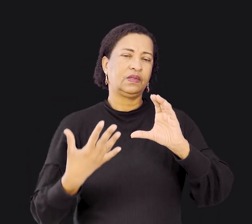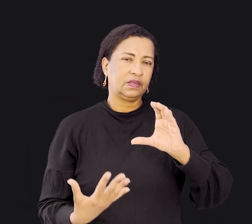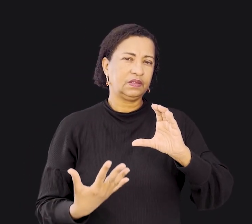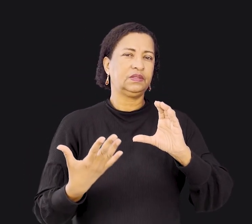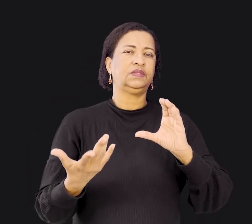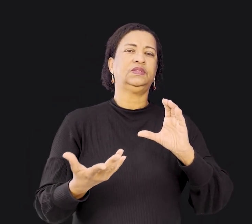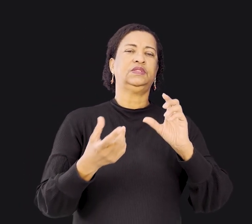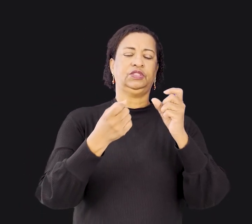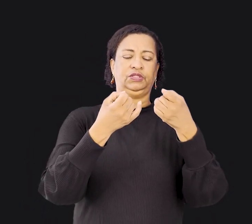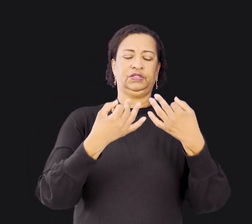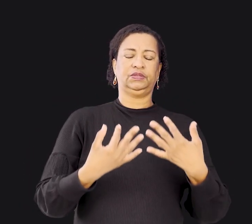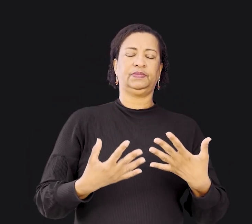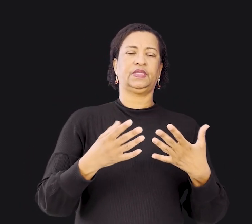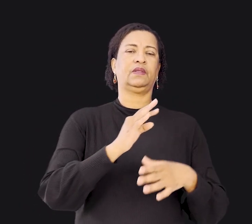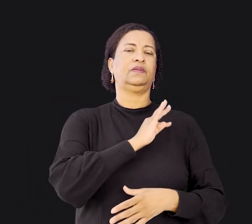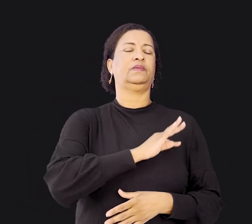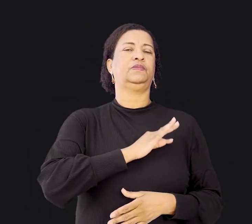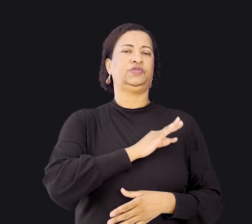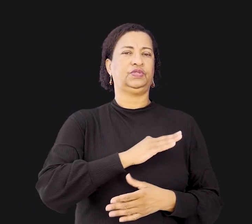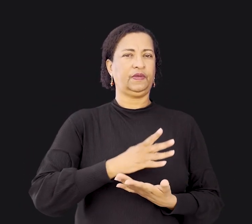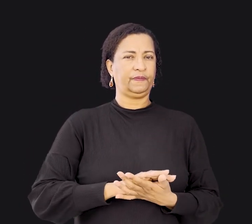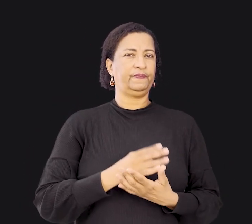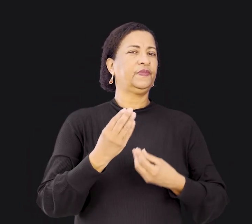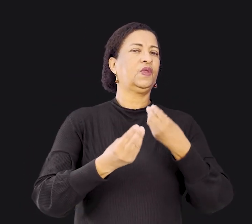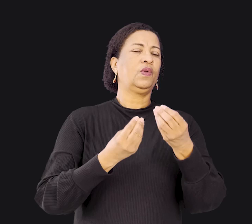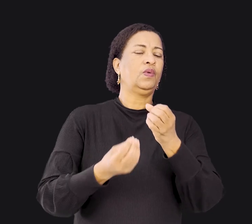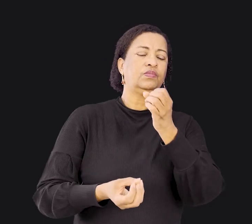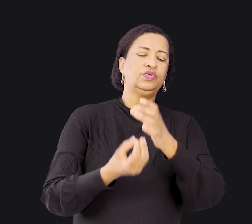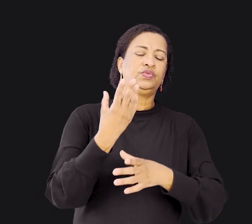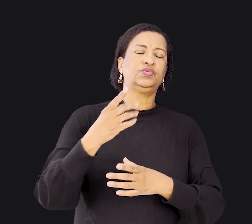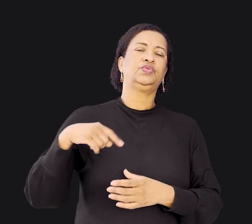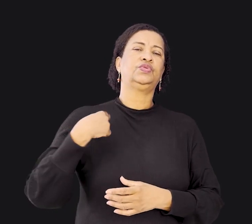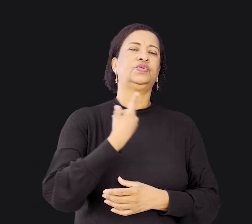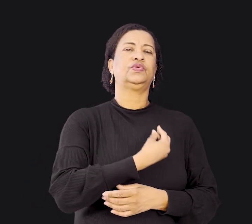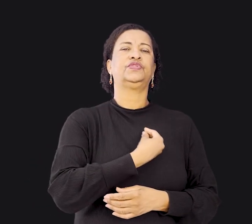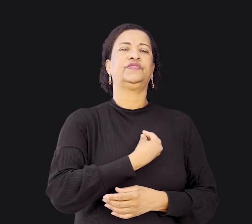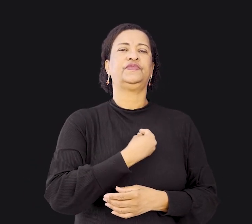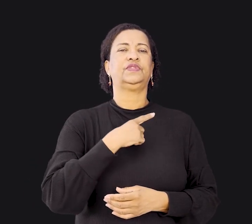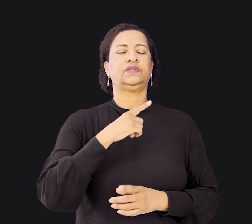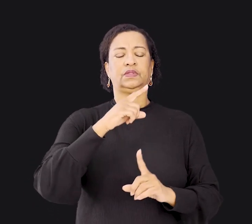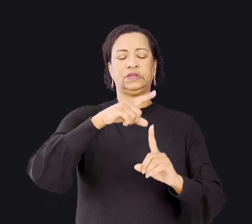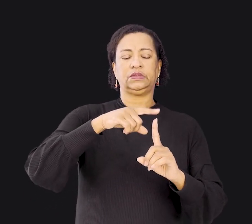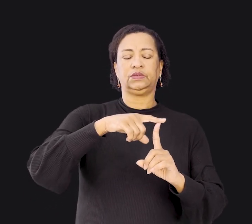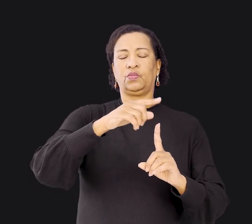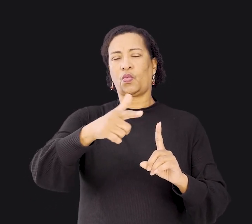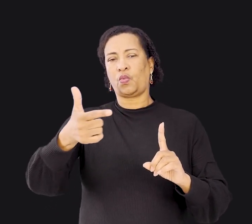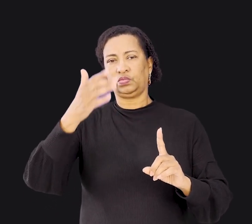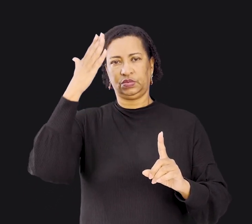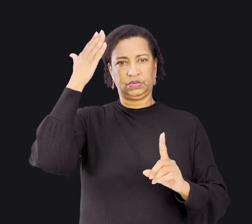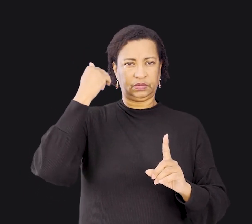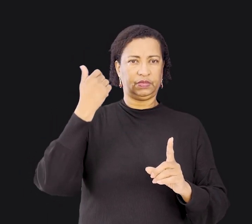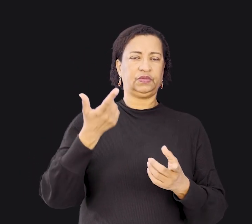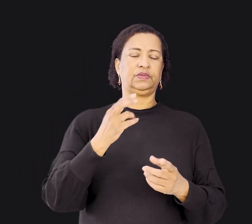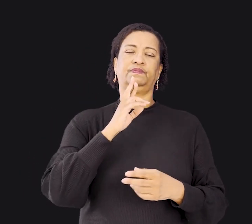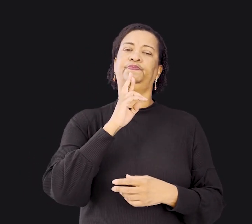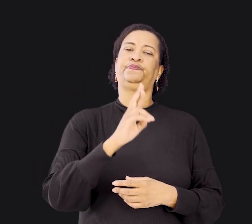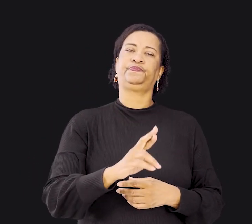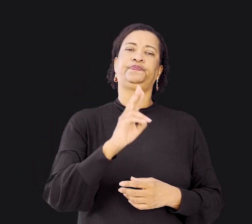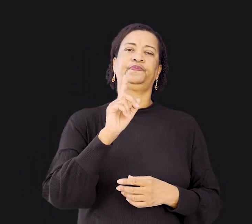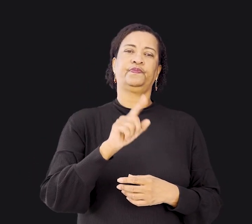por Tiago? E como surge em nossa vida aquele outro tipo de sabedoria? A resposta é, nenhuma das